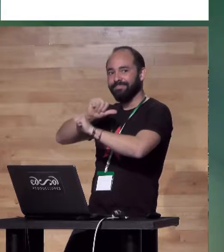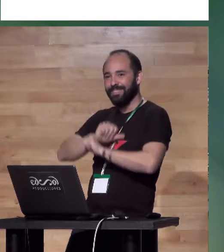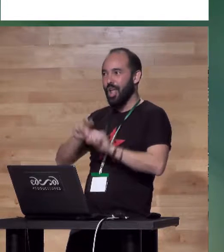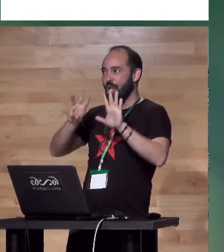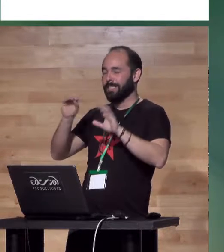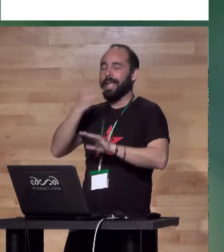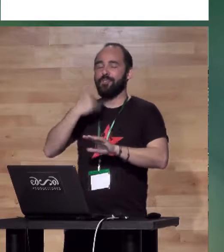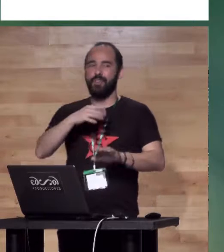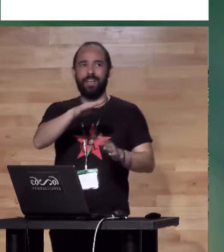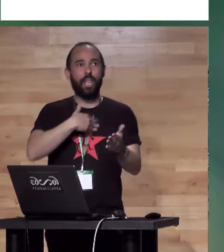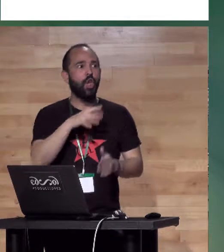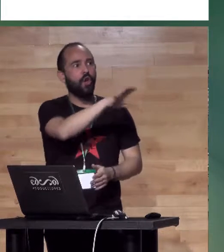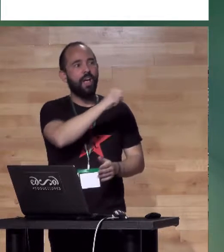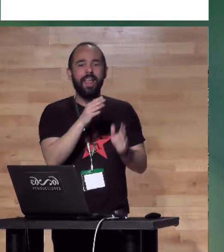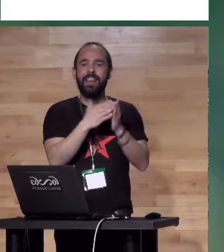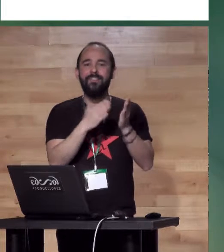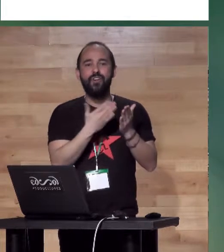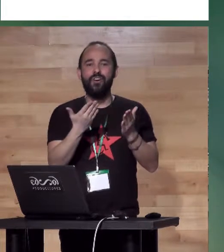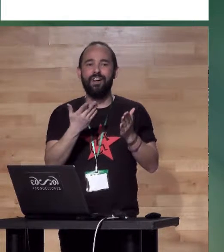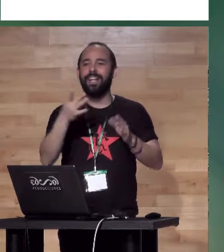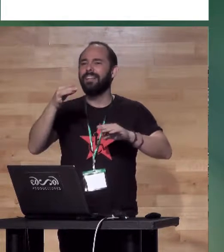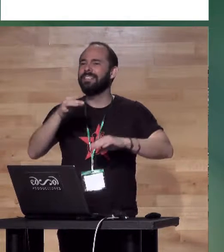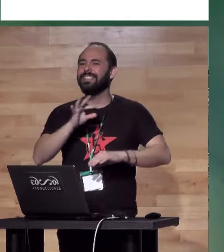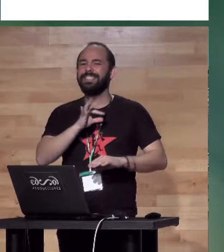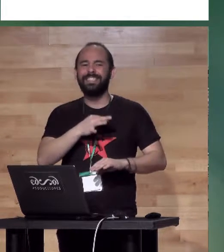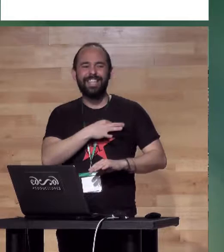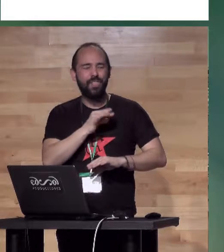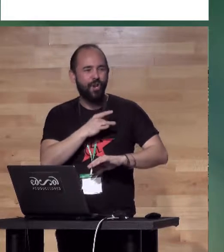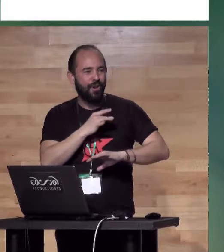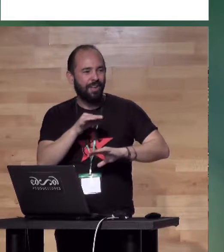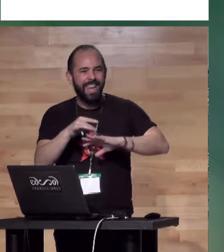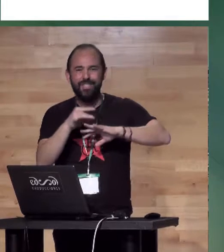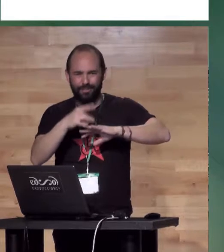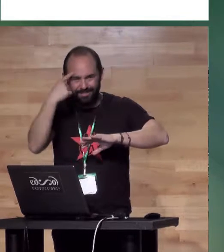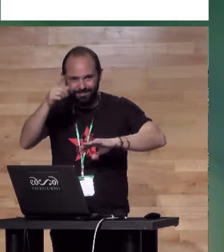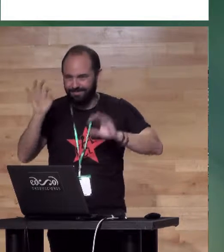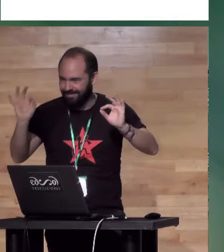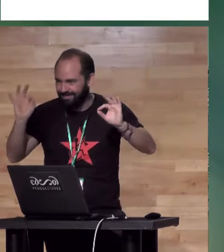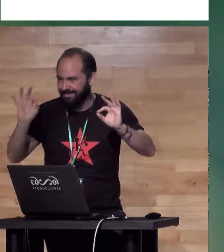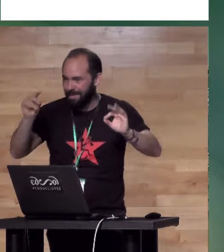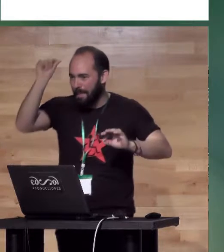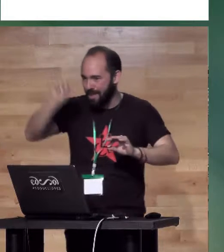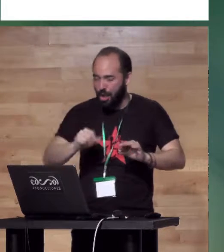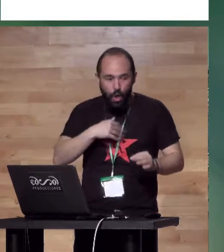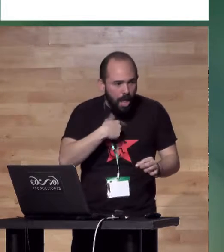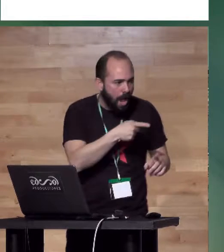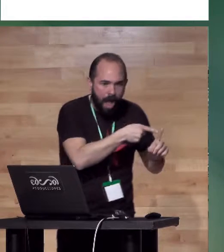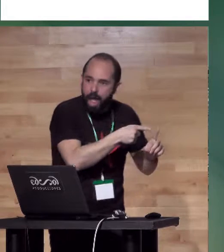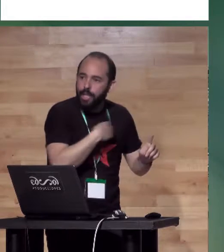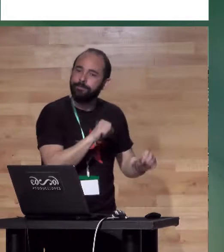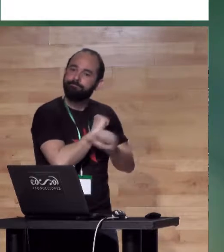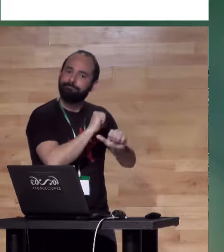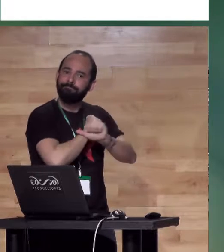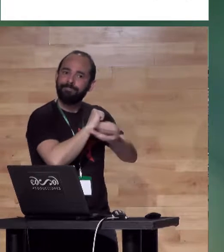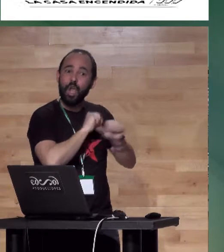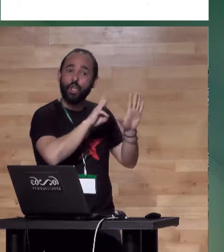Entonces, había que estar esperando. Había que estar esperando una vez fallecido el autor para coger, para poder ver el libro. No sé si se llamaba El